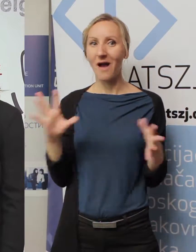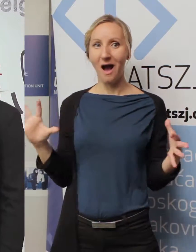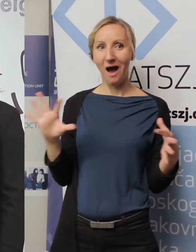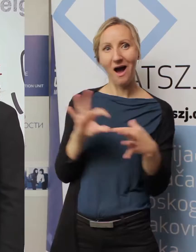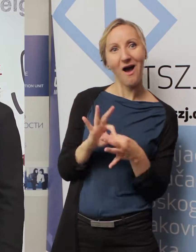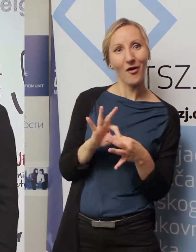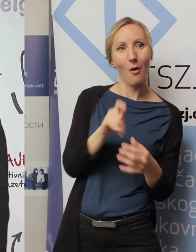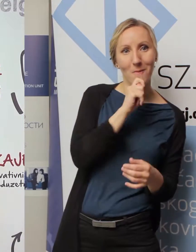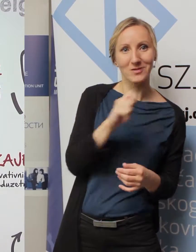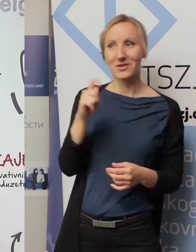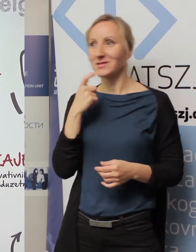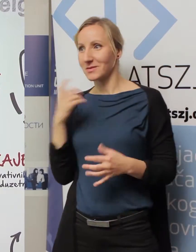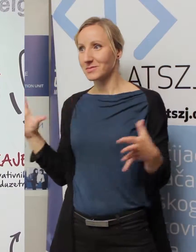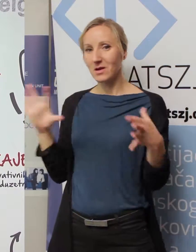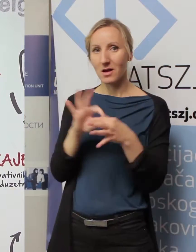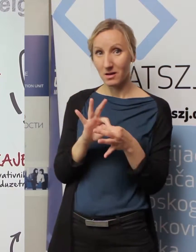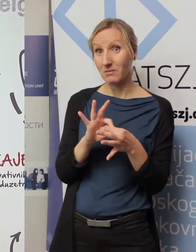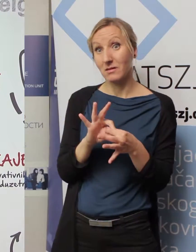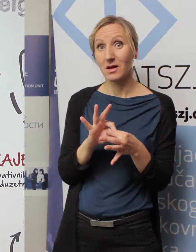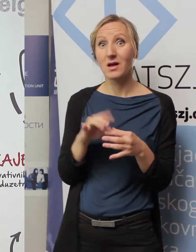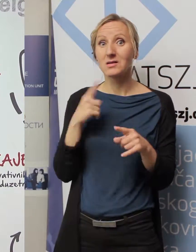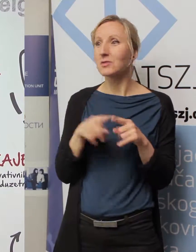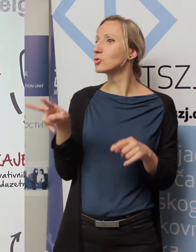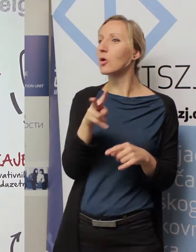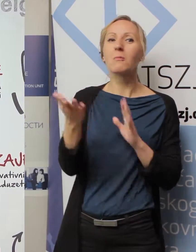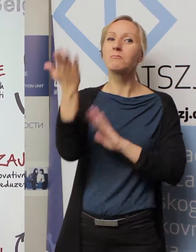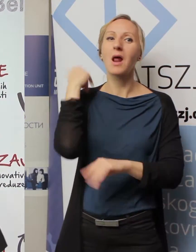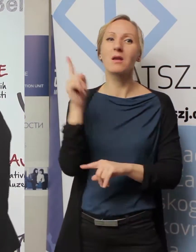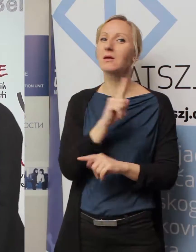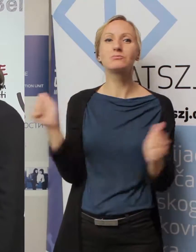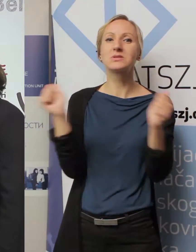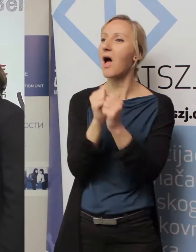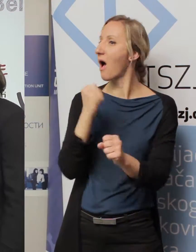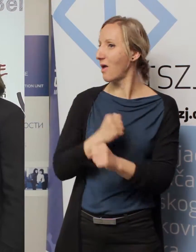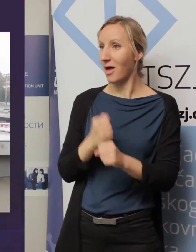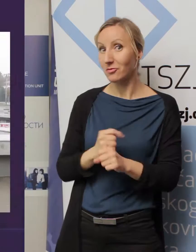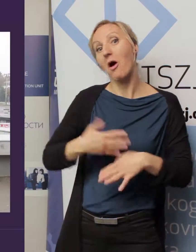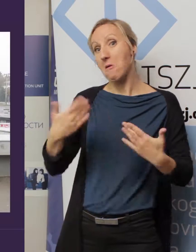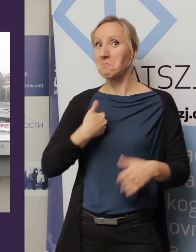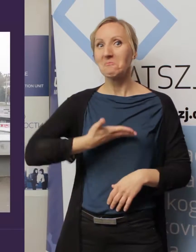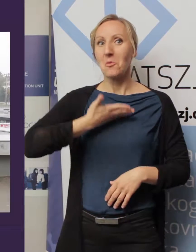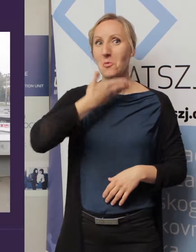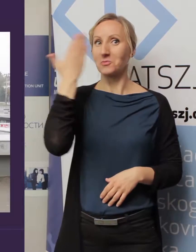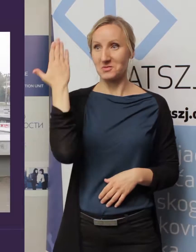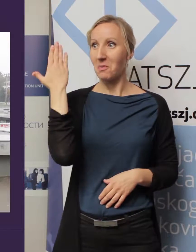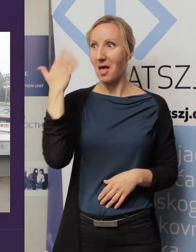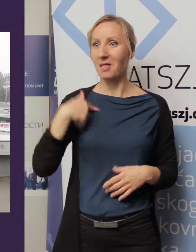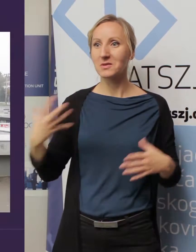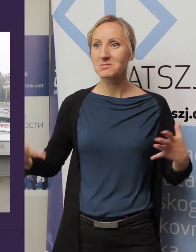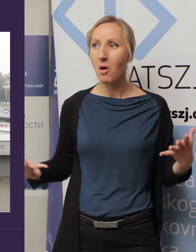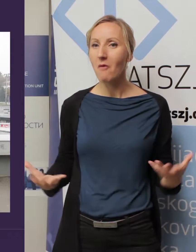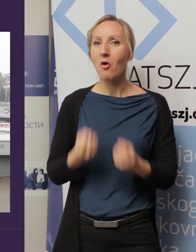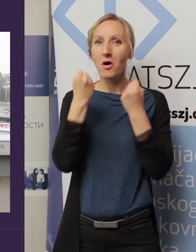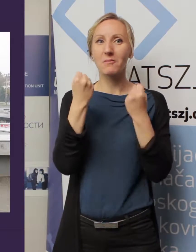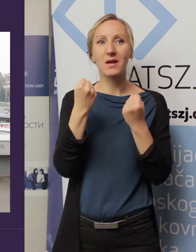veliki izazov bio povezati te dve nacionalnosti iz razloga što nisu zajedno funkcionisale, ali eto, to smo uspeli da